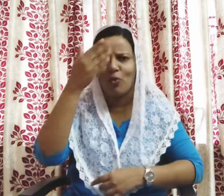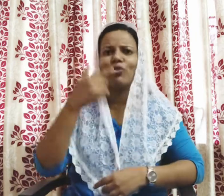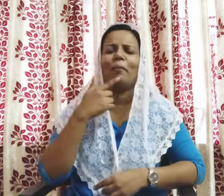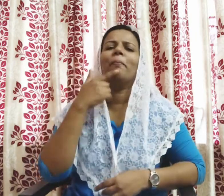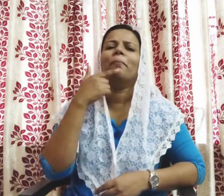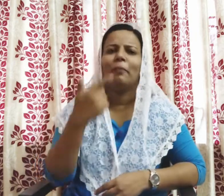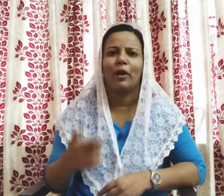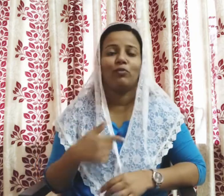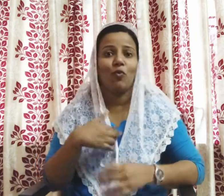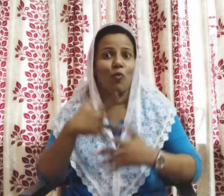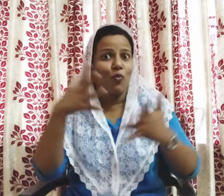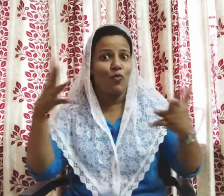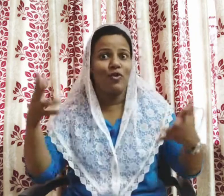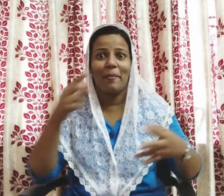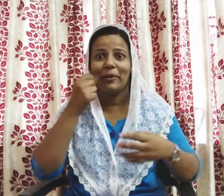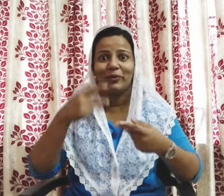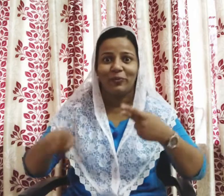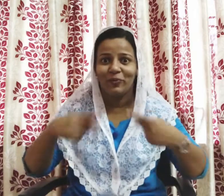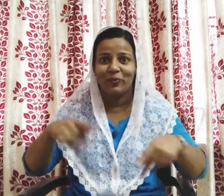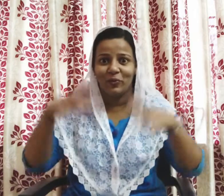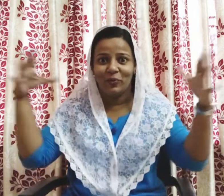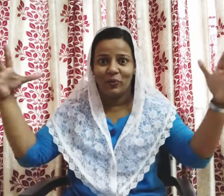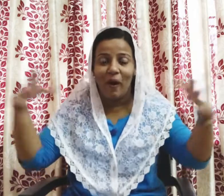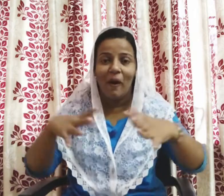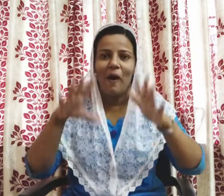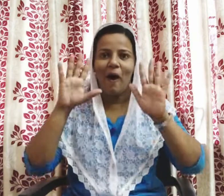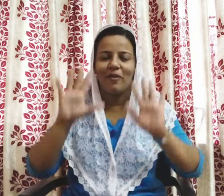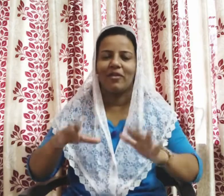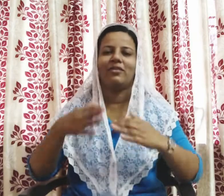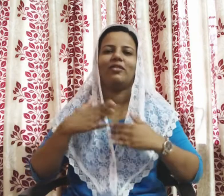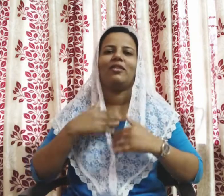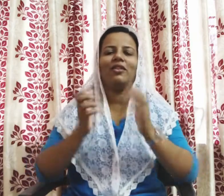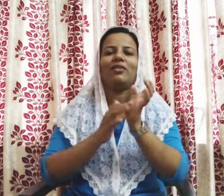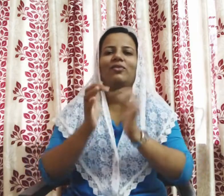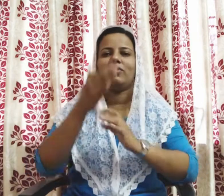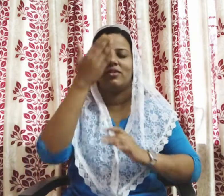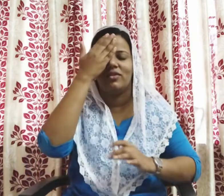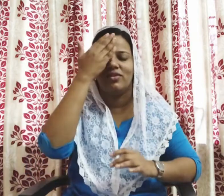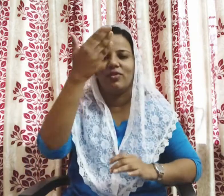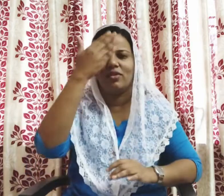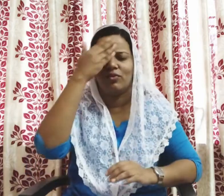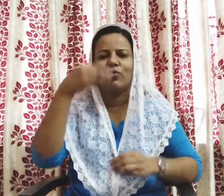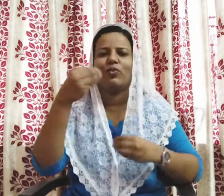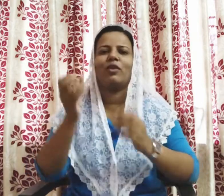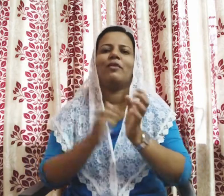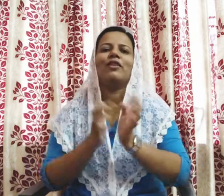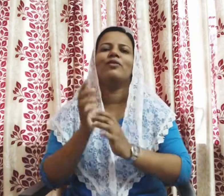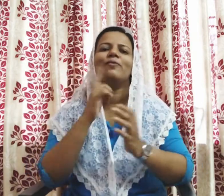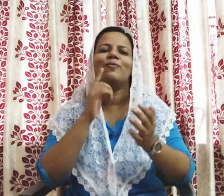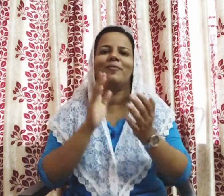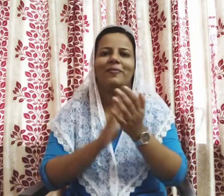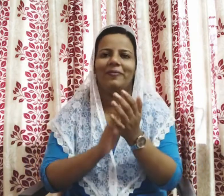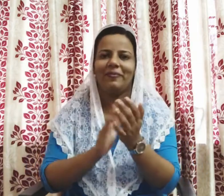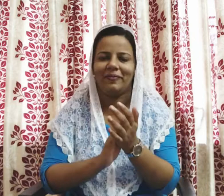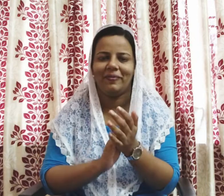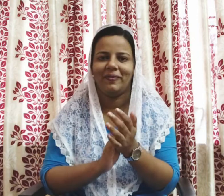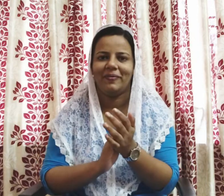ഞാൻ മഹാസഭയിൽ അങ്ങേക്ക് സ്തോത്രം ചെയ്യും, ബഹുജനത്തിൻ്റെ മധ്യേ അങ്ങേക്ക് സ്തുതിക്കും. ഹല്ലേലൂയ, അങ്ങയെ സ്തുതിക്കും.